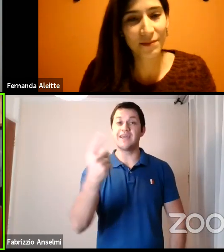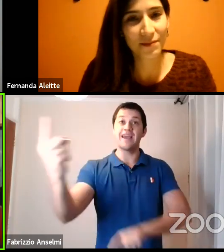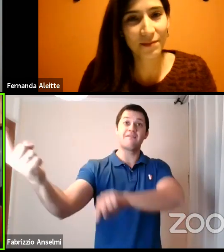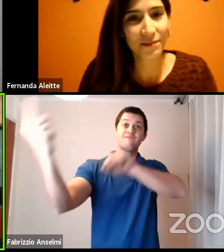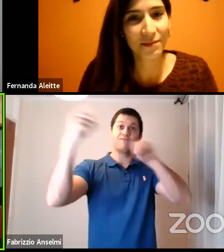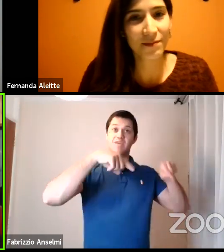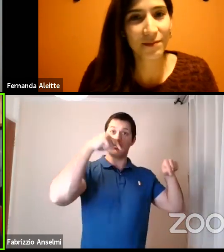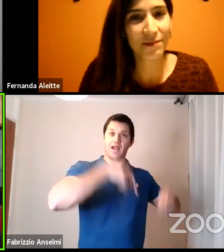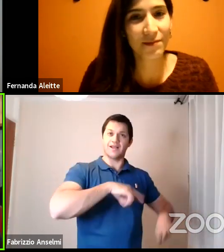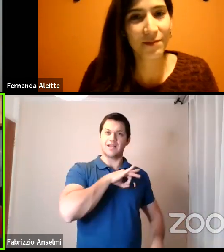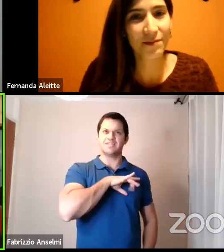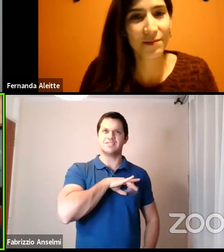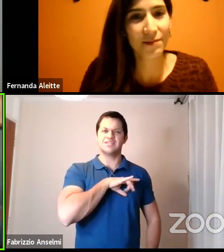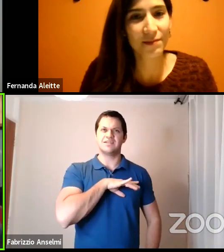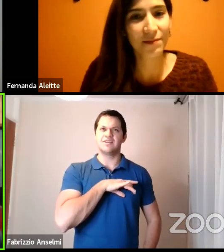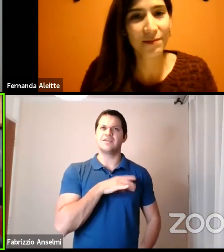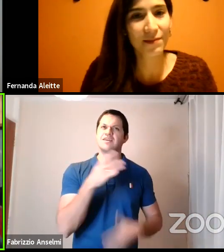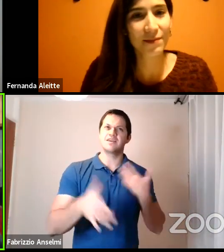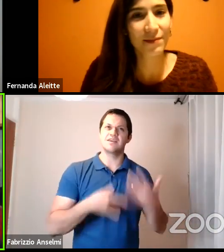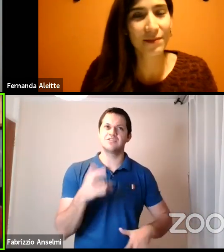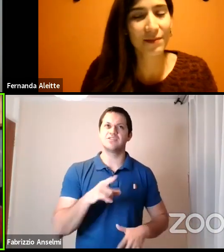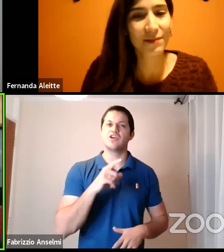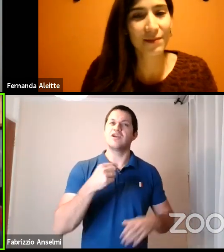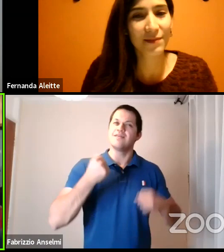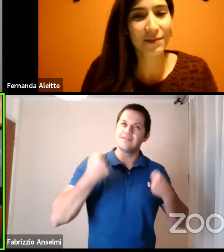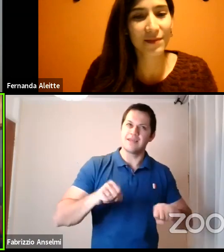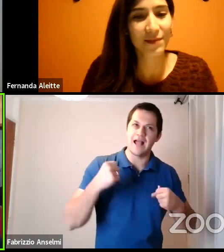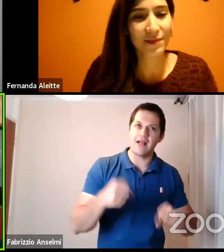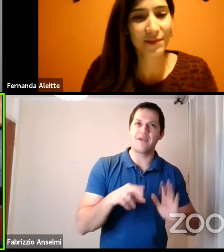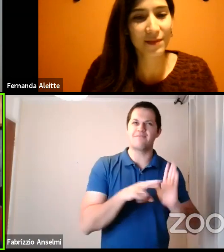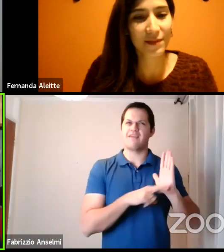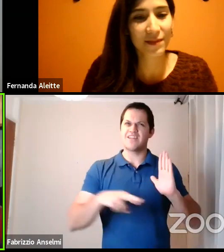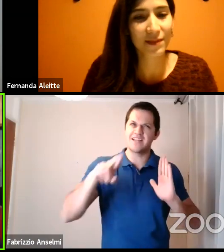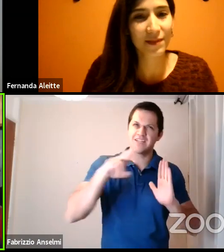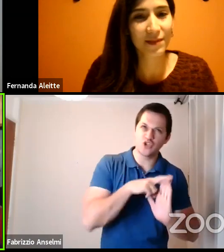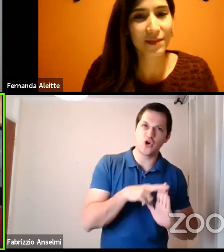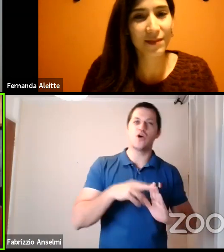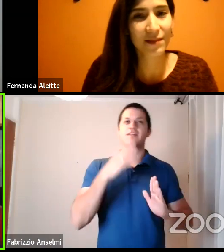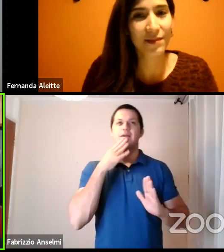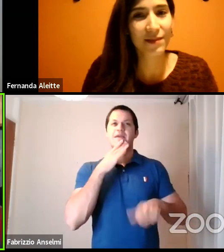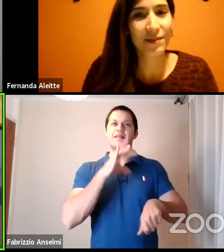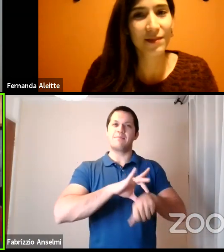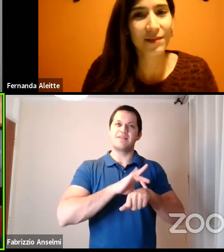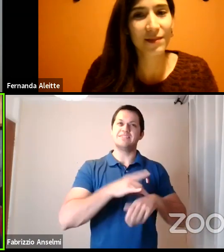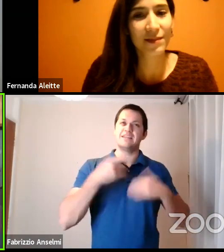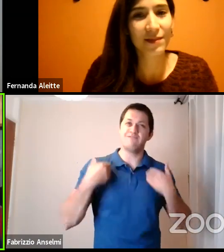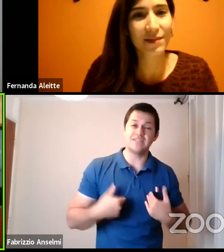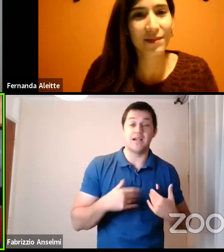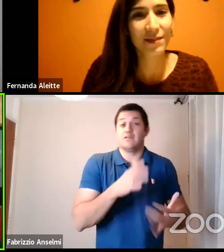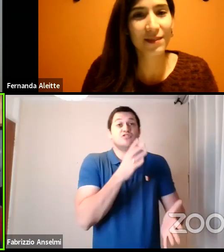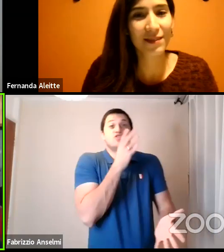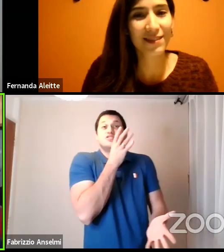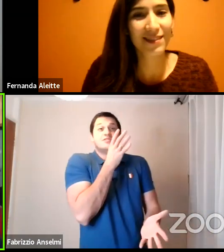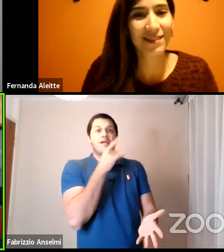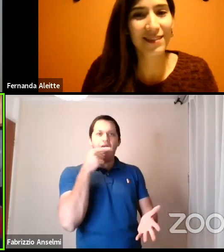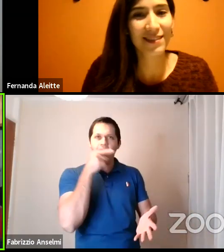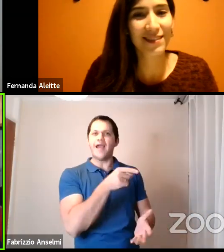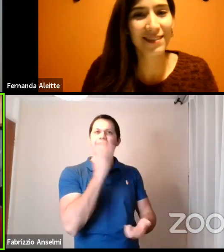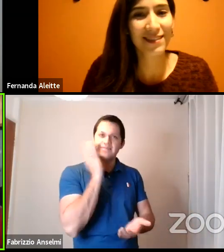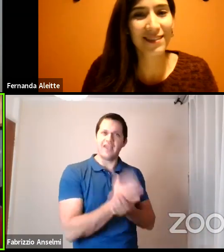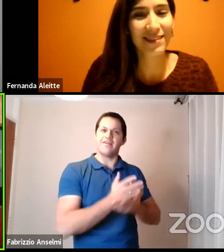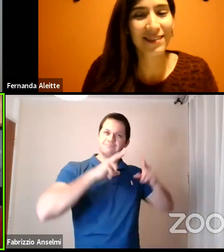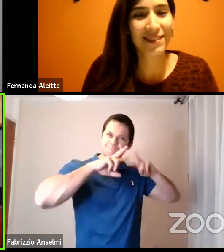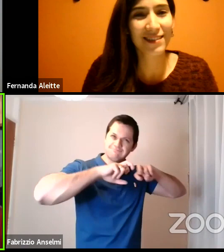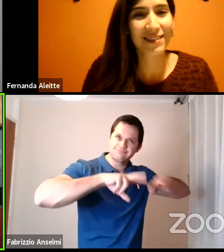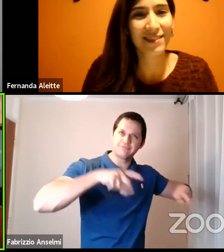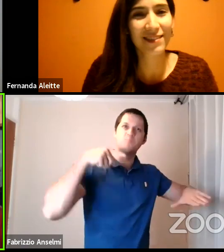¿Generó la terapia de rehabilitación? ¿Hizo la medicina física? No lo sé. Ahí todavía hay mucho que